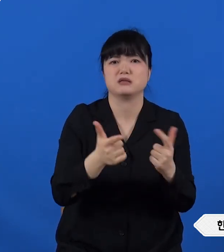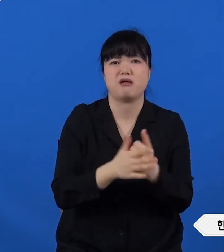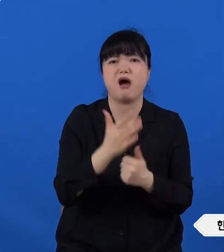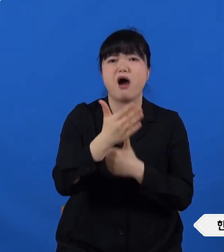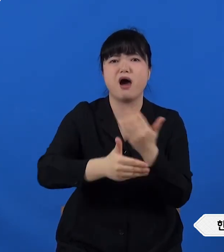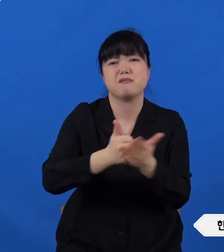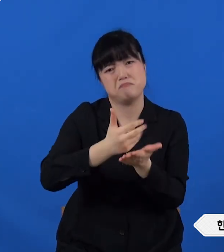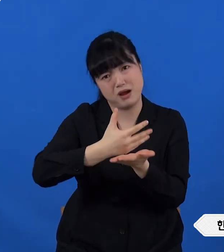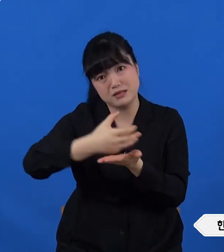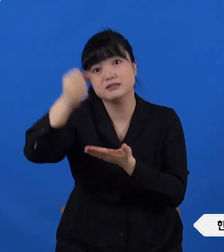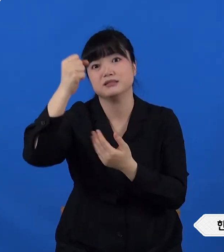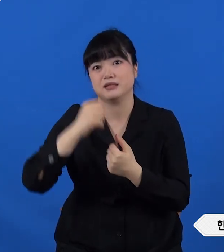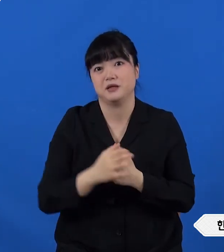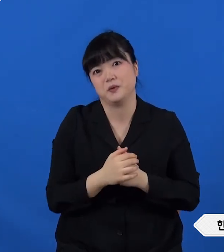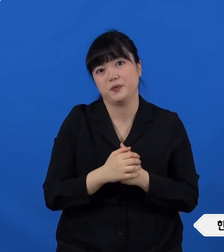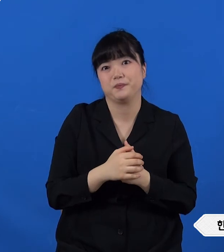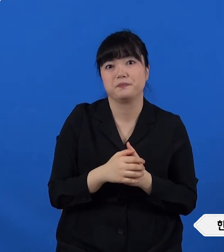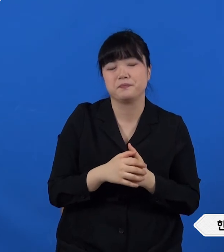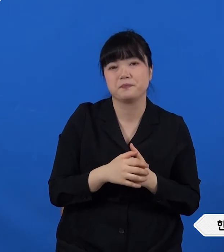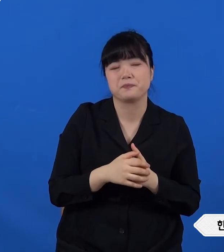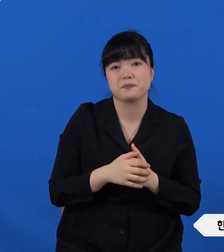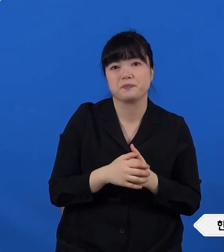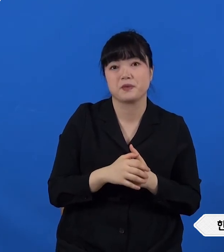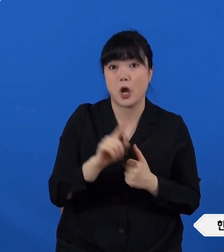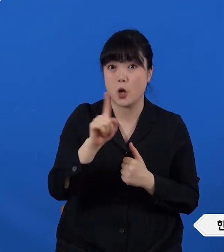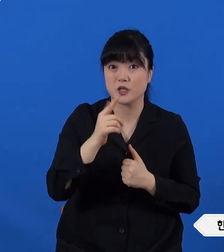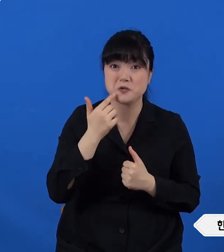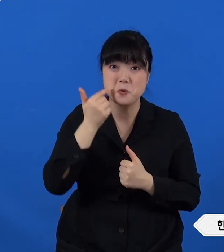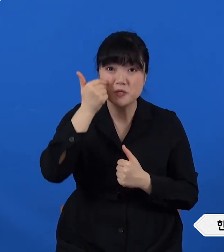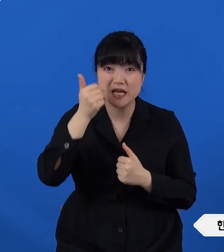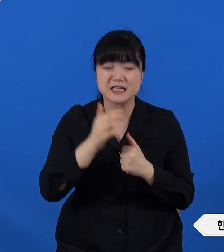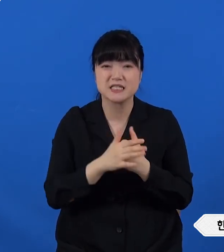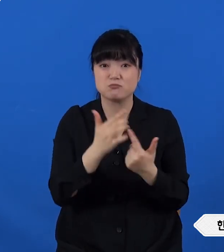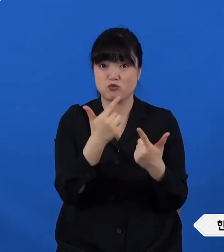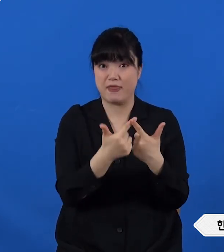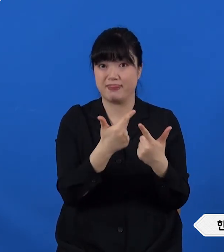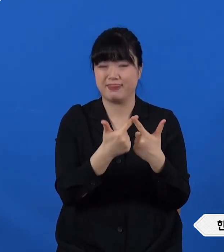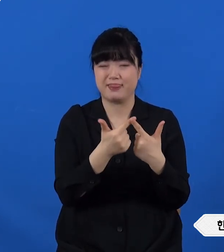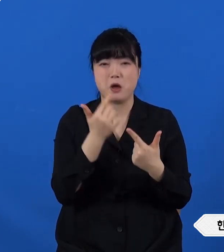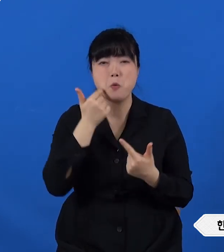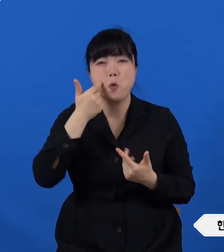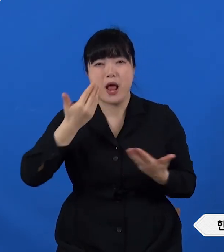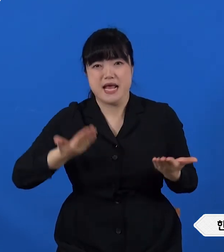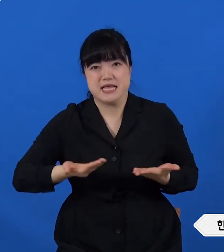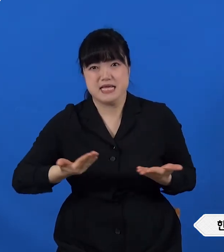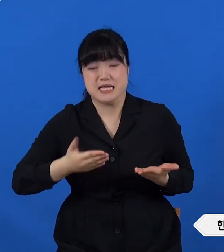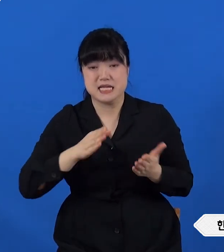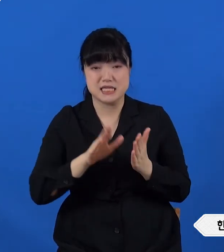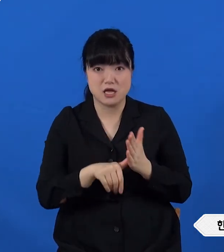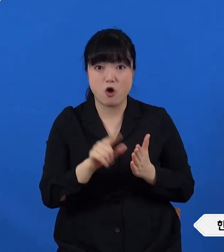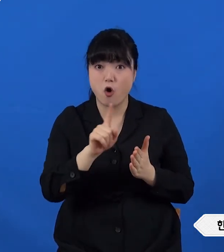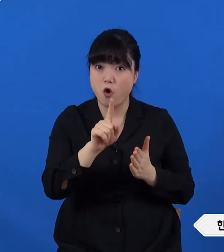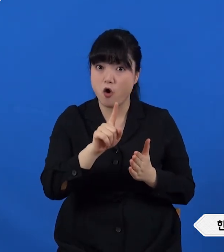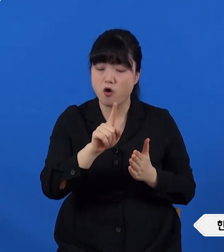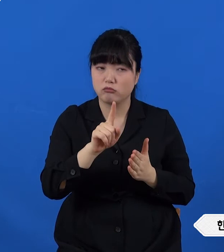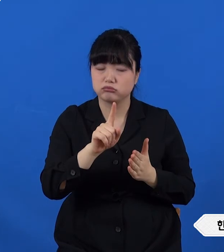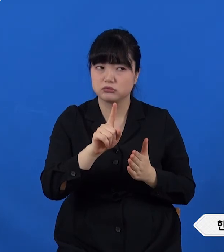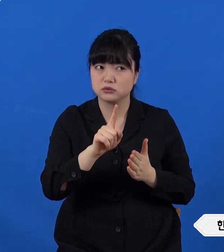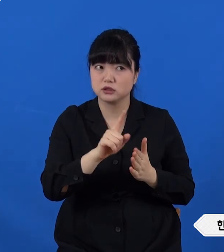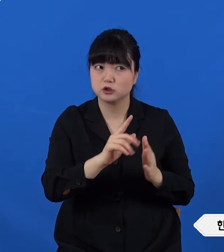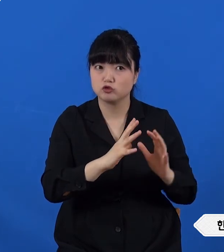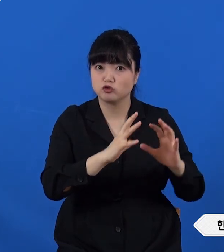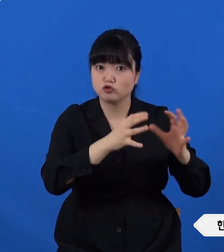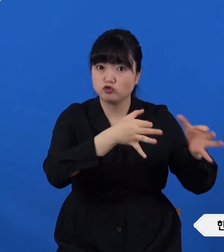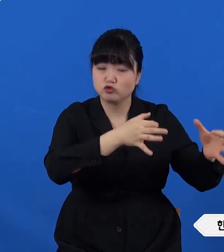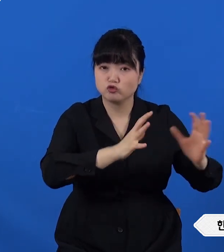라고 말씀했습니다. 어떤 목사님이 부산에서 목회를 하고 있는데 한 번은